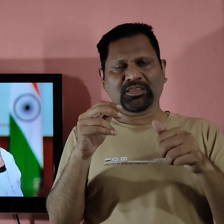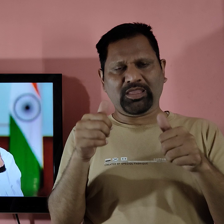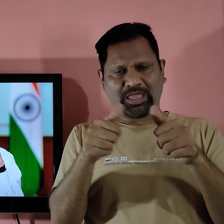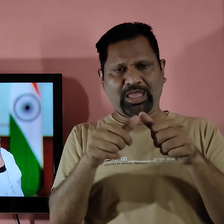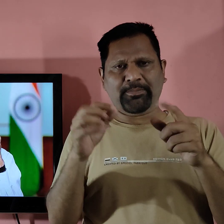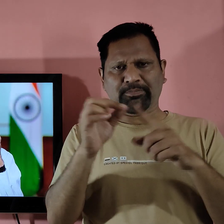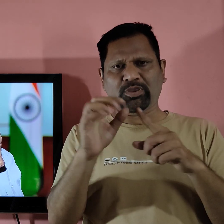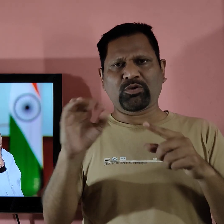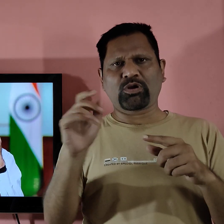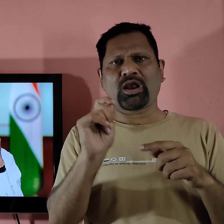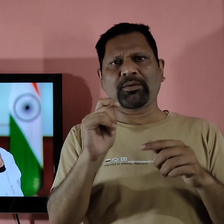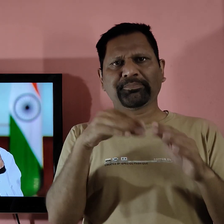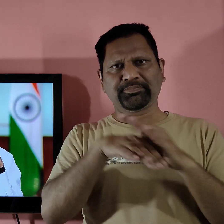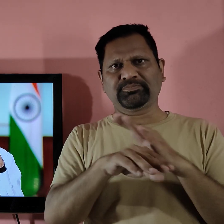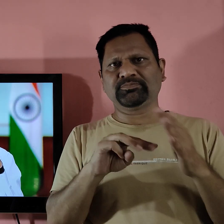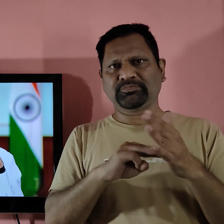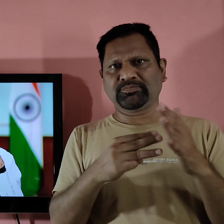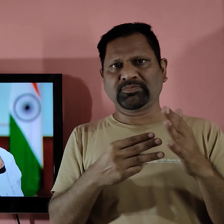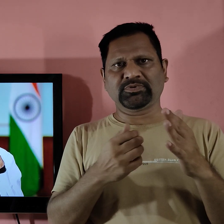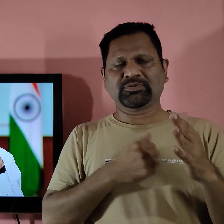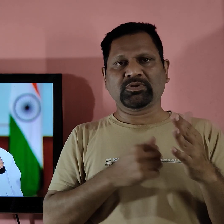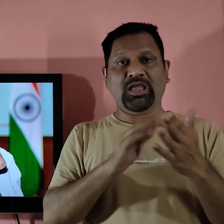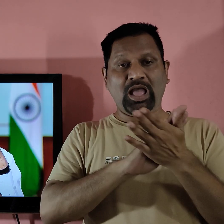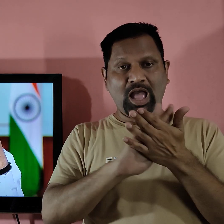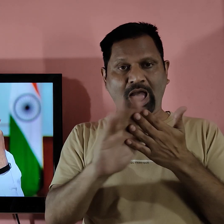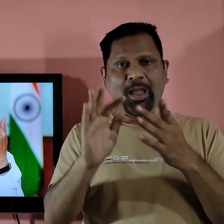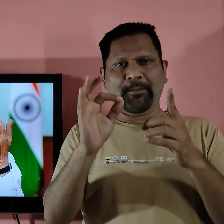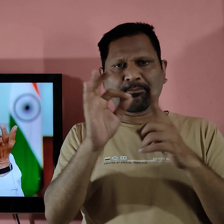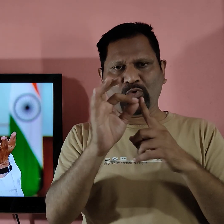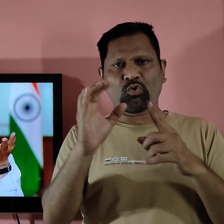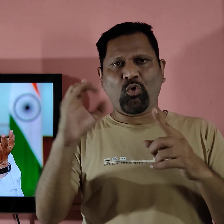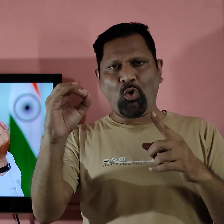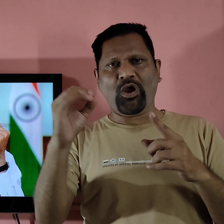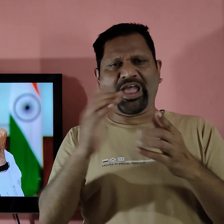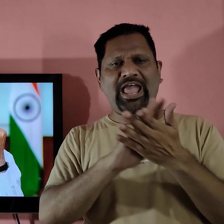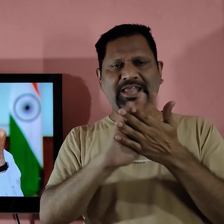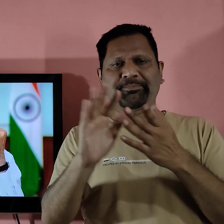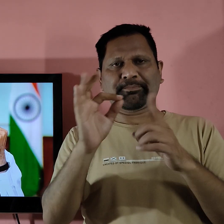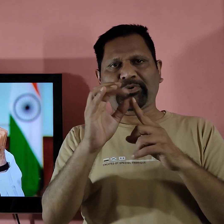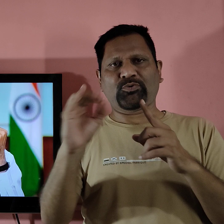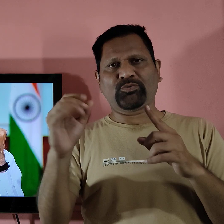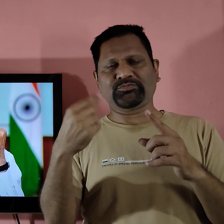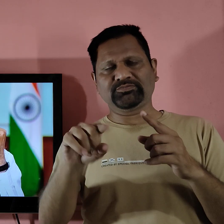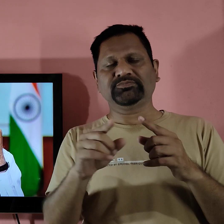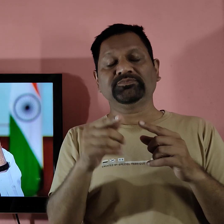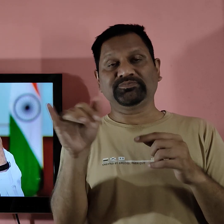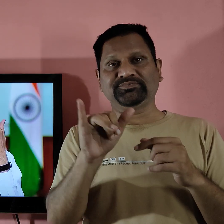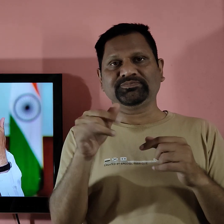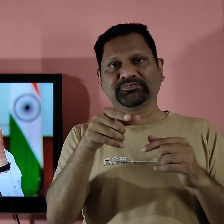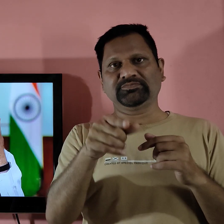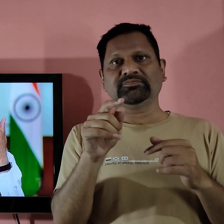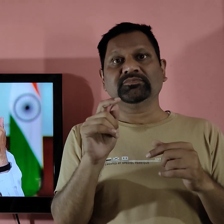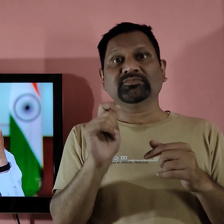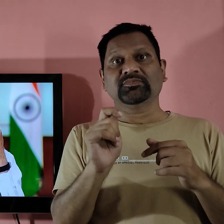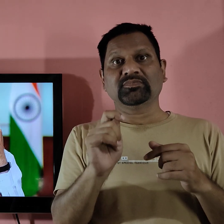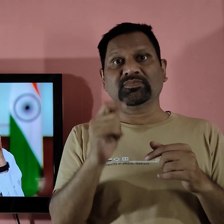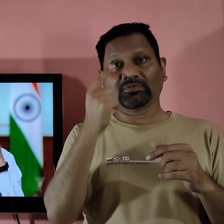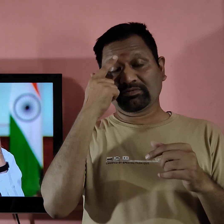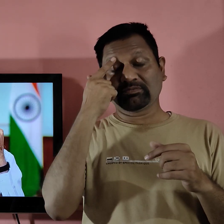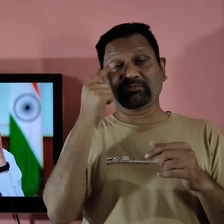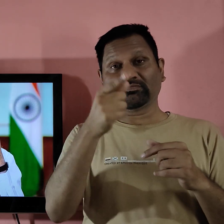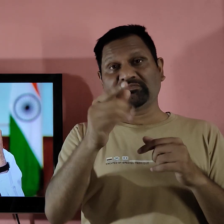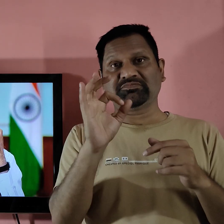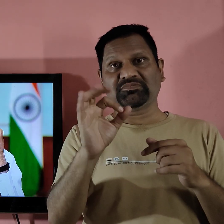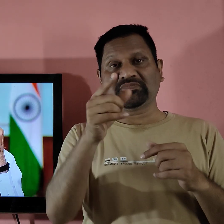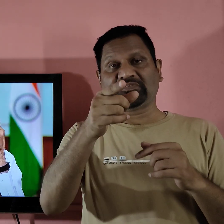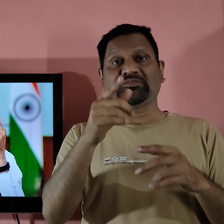काम को, फार्म प्रोड्यूस ऑर्गेनाइजेशन का काम, जिसको भारत सरकार काफी मदद कर रही है, ये जितना बल मिलेगा आपके